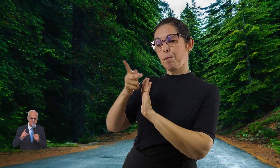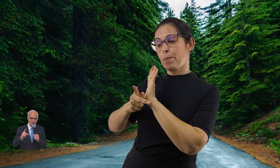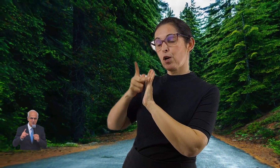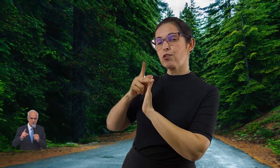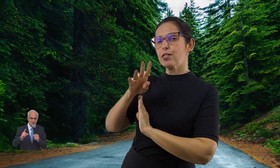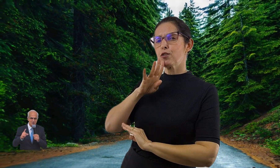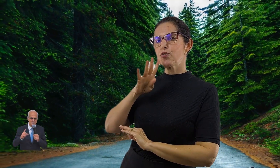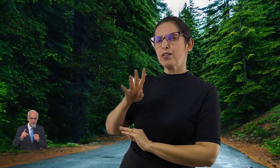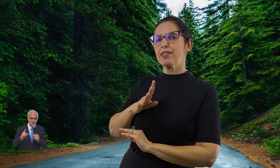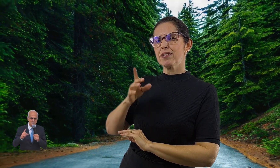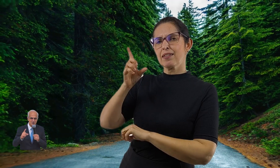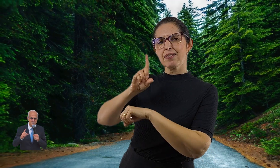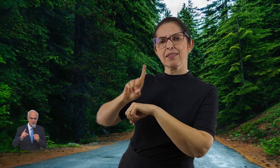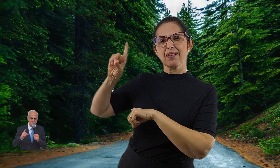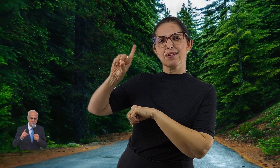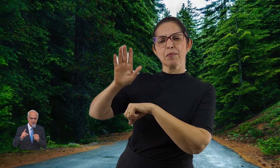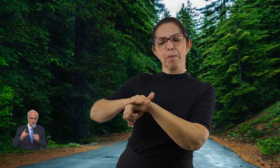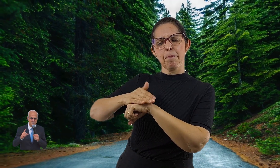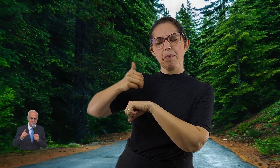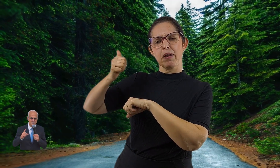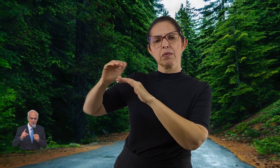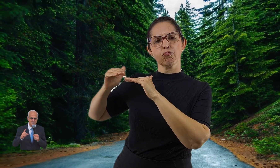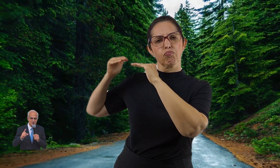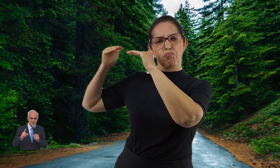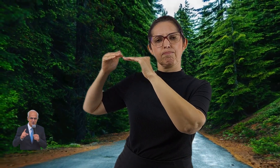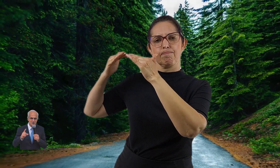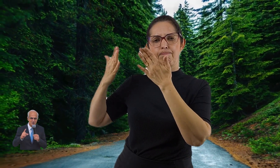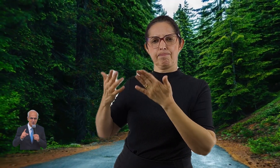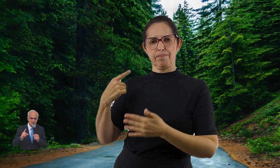de Deus. Está acima de tudo na vida dele. Próximo.